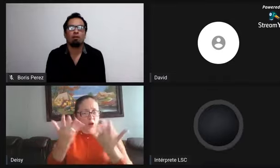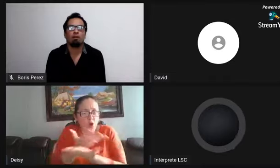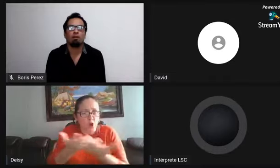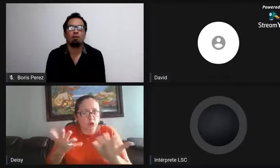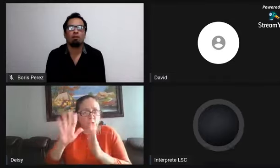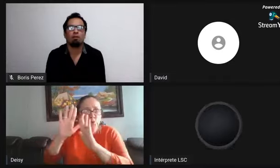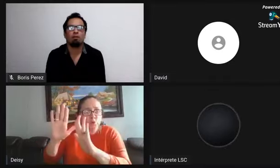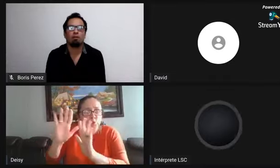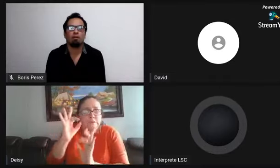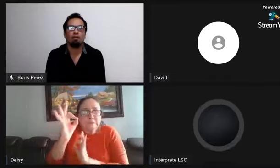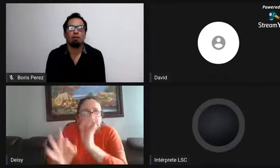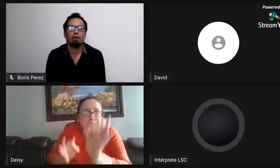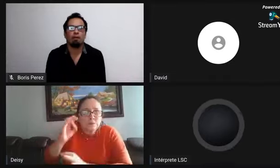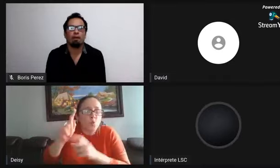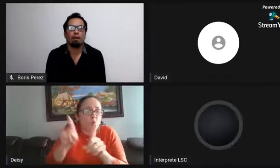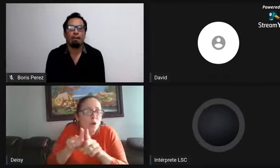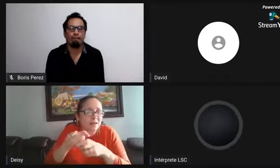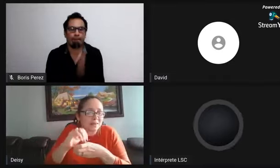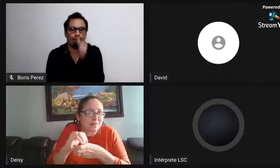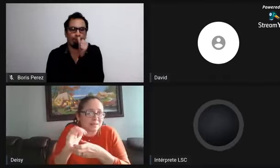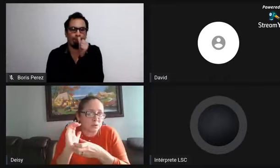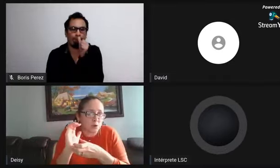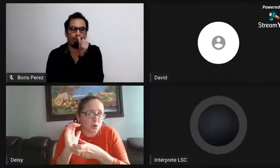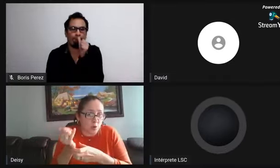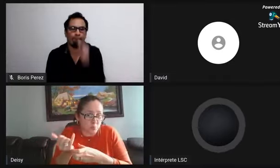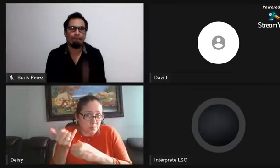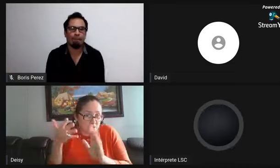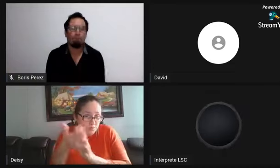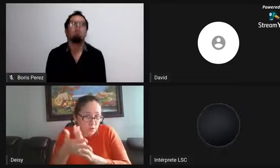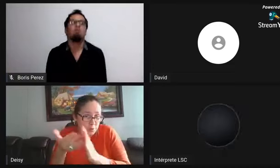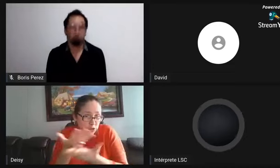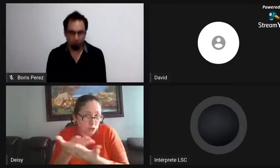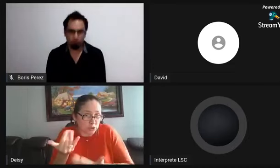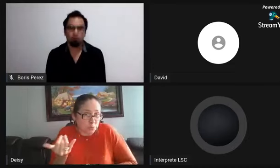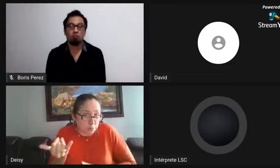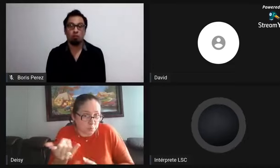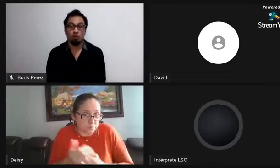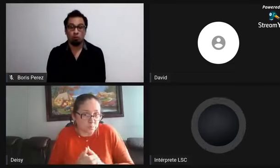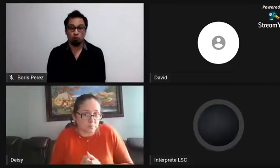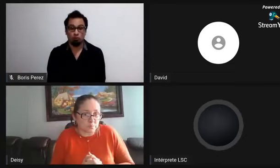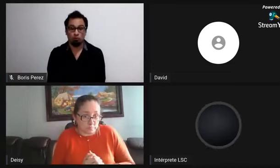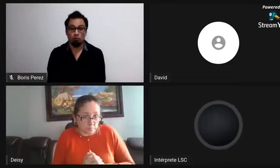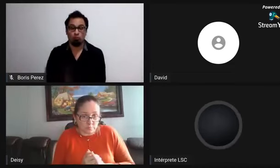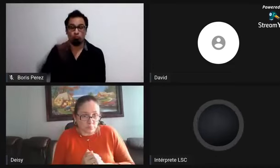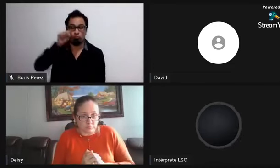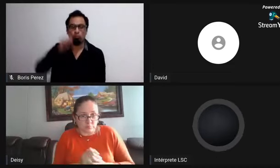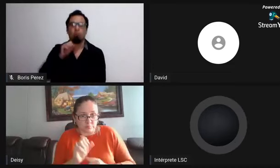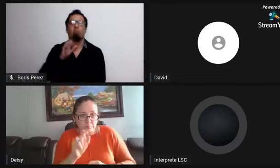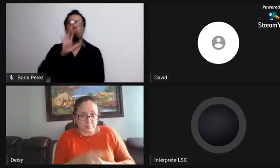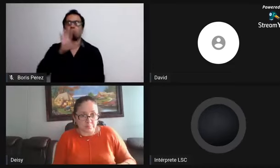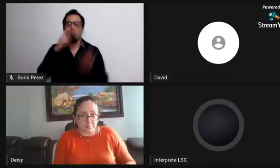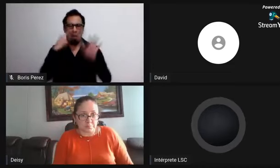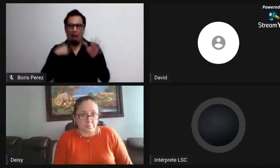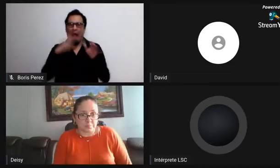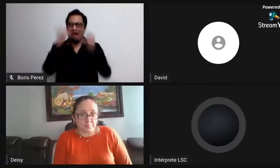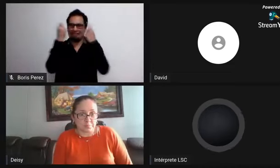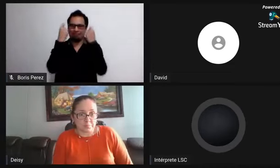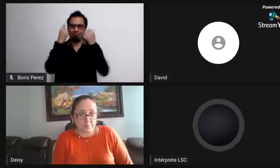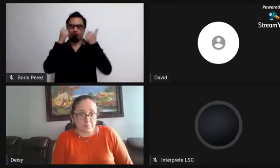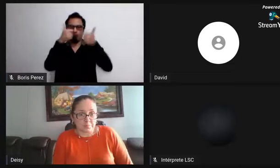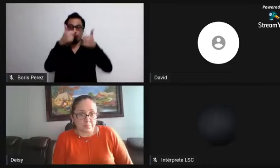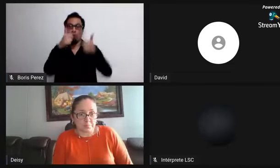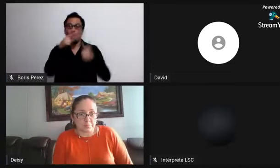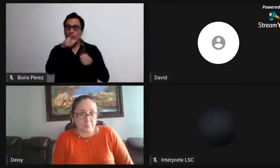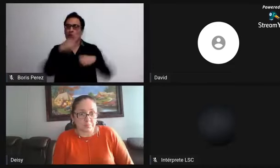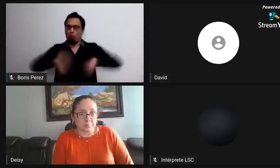Simón Bolívar. ¿Qué pasó con las cosas o las propiedades que tenía en su momento Santander? ¿Dónde